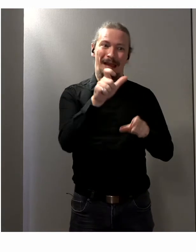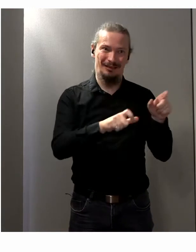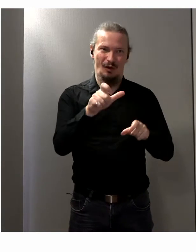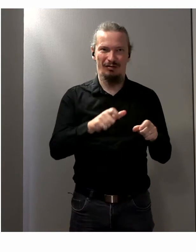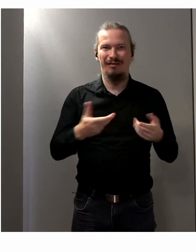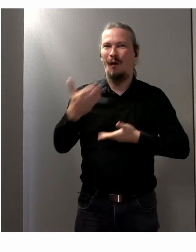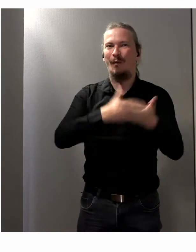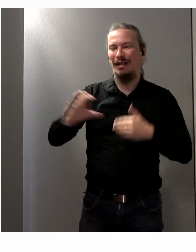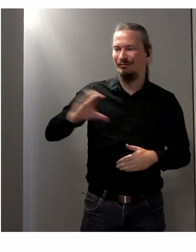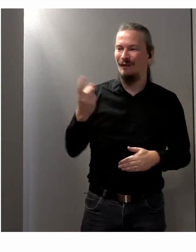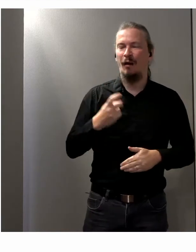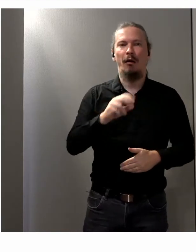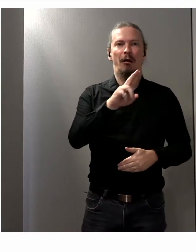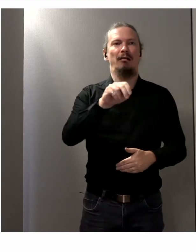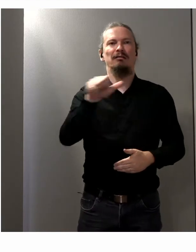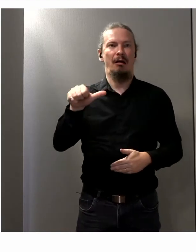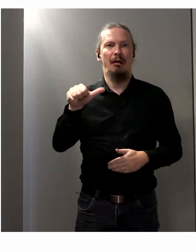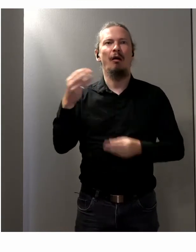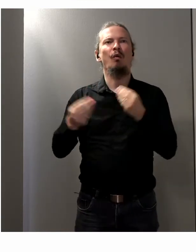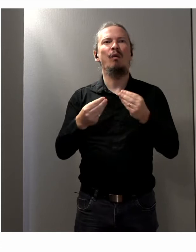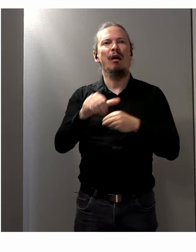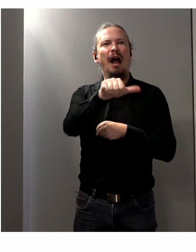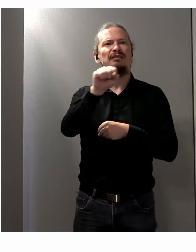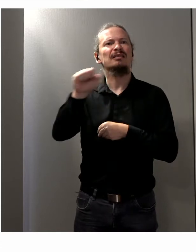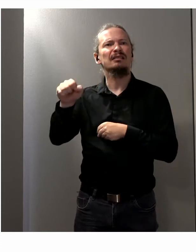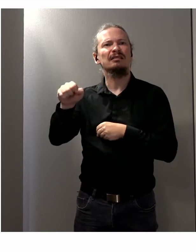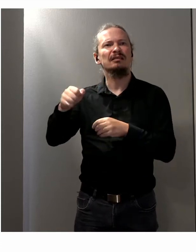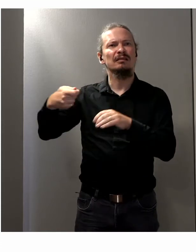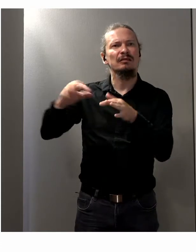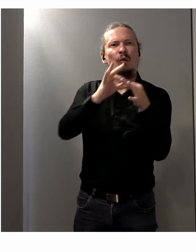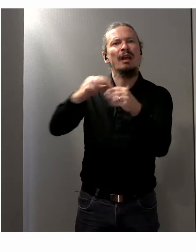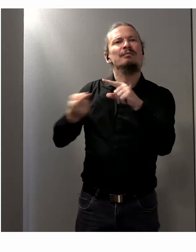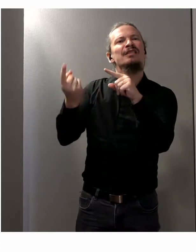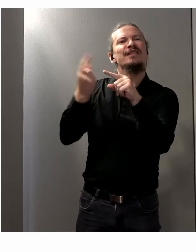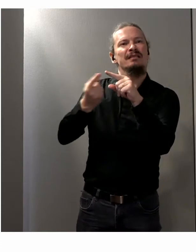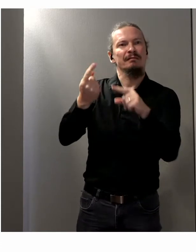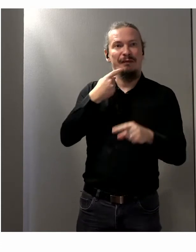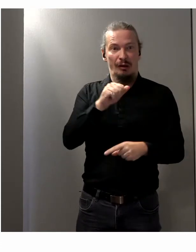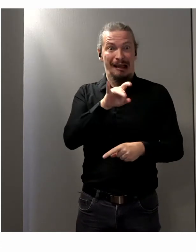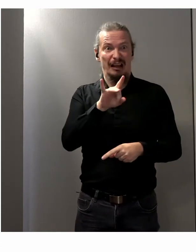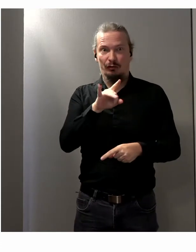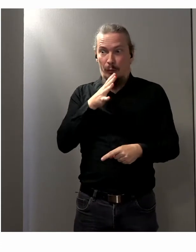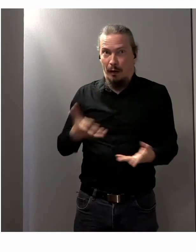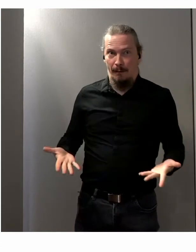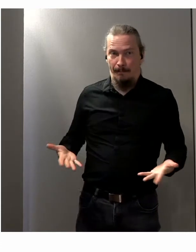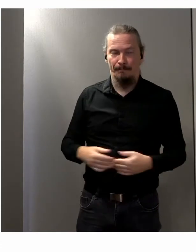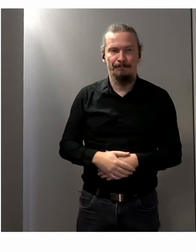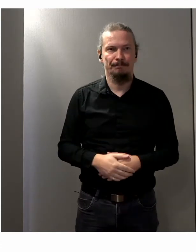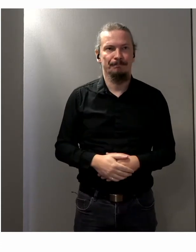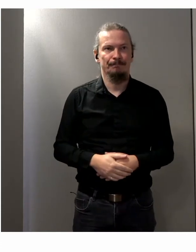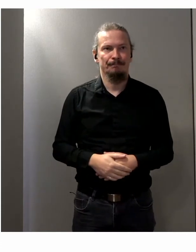touchent aujourd'hui le RSA, ou l'allocation de solidarité spécifique, donc ne sont pas éligibles à l'AAH. Et donc du